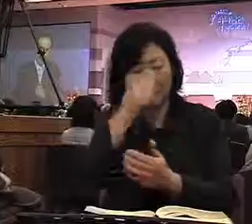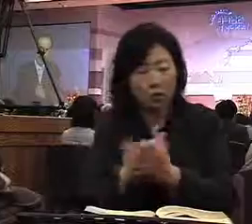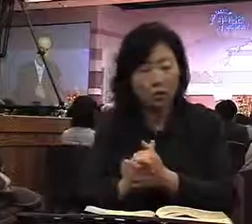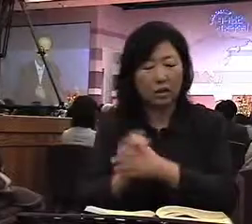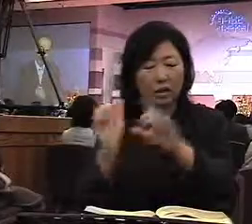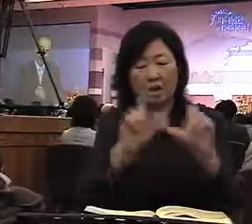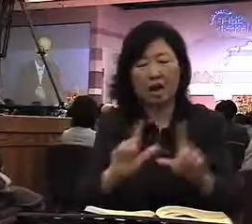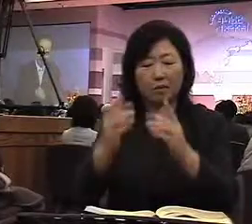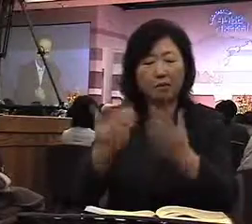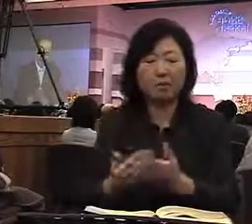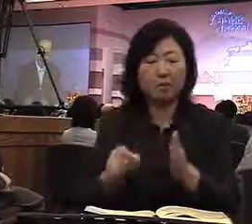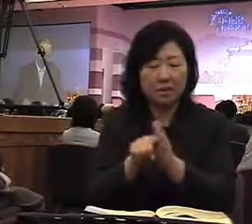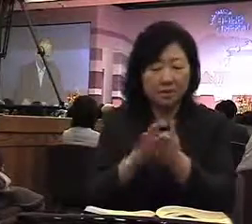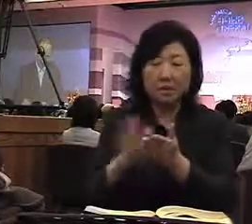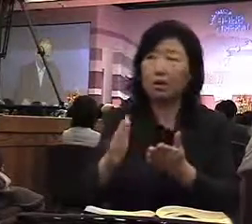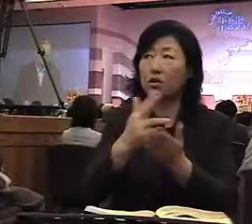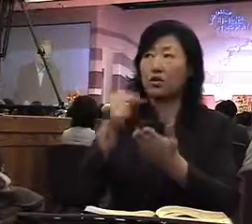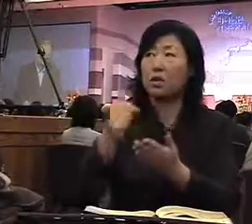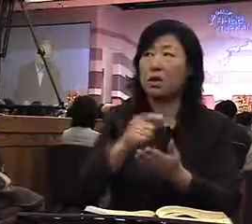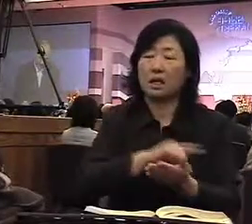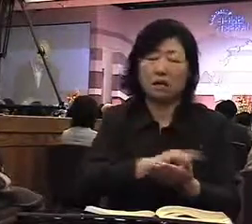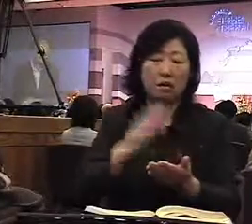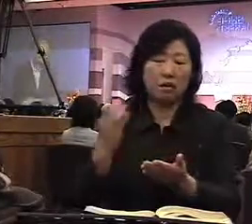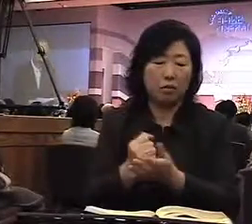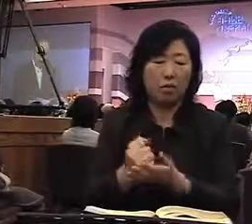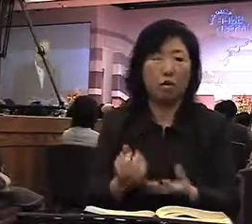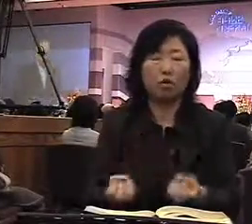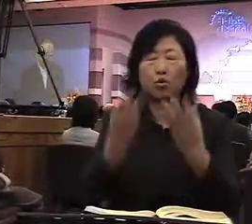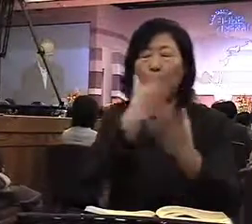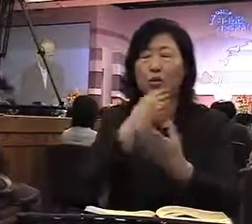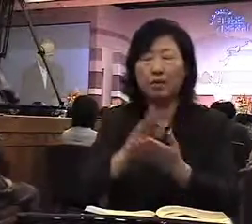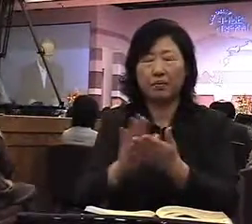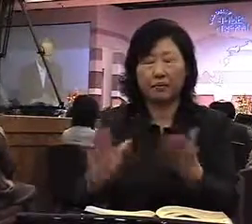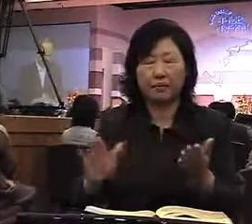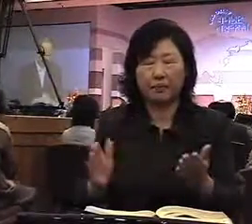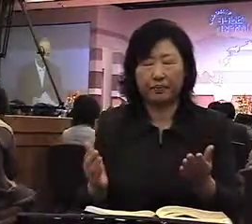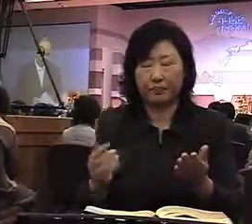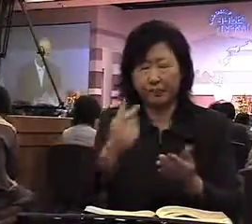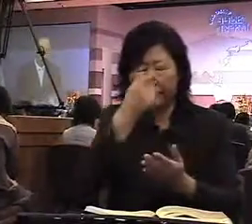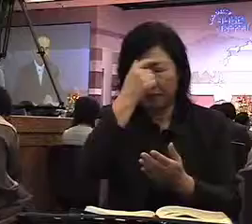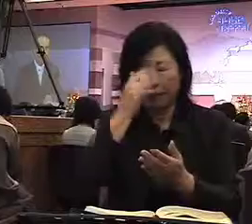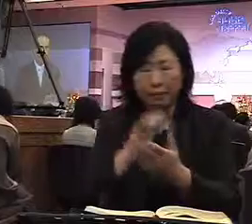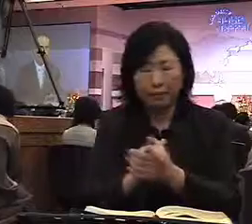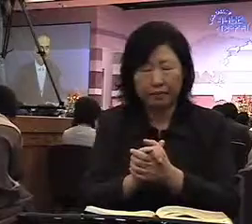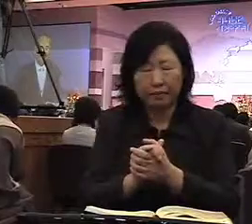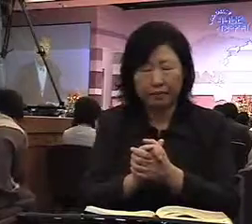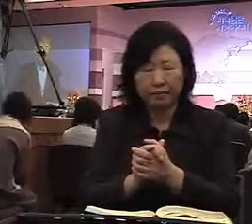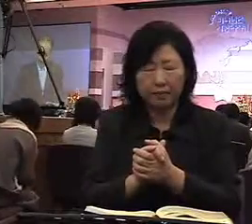될 것을 믿습니다. 주님의 이름으로 축원합니다. 기도하겠습니다.